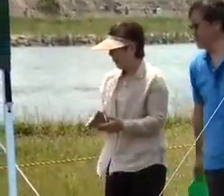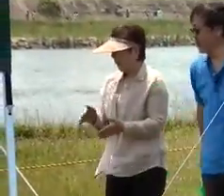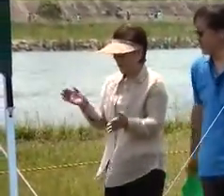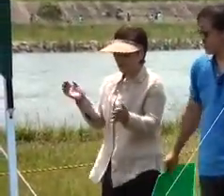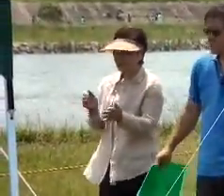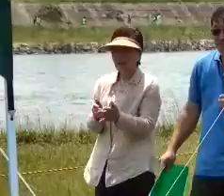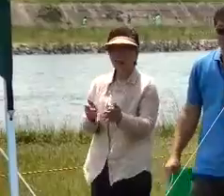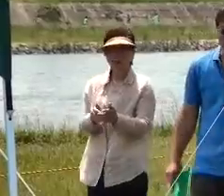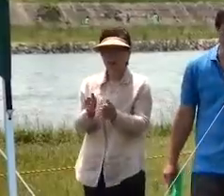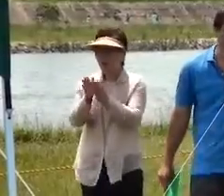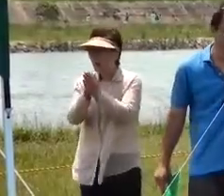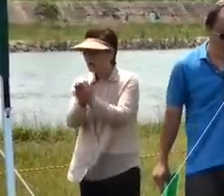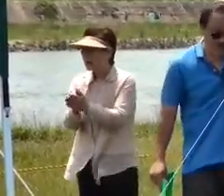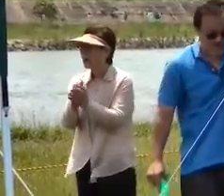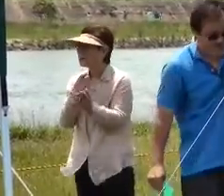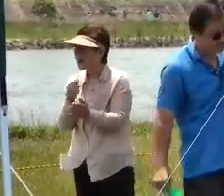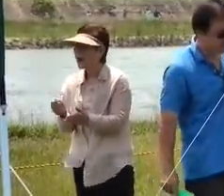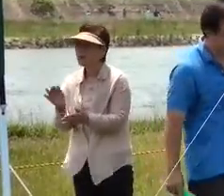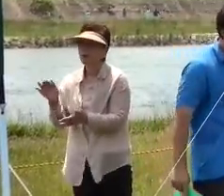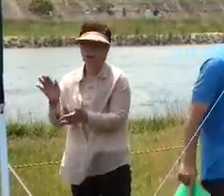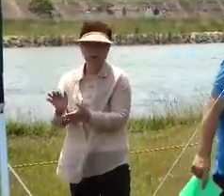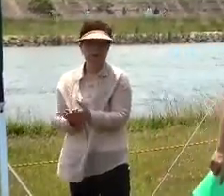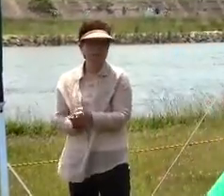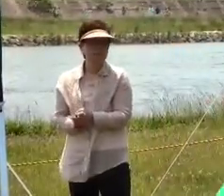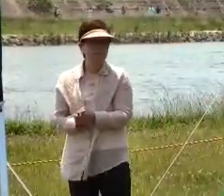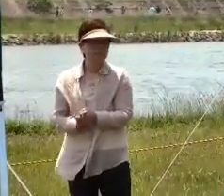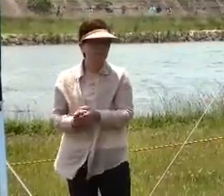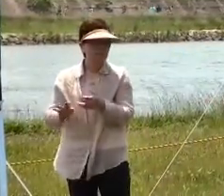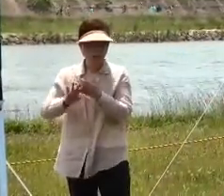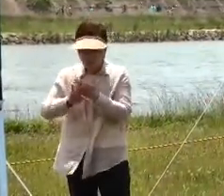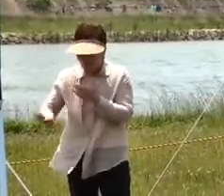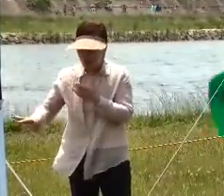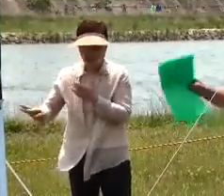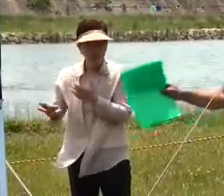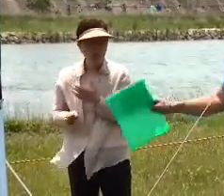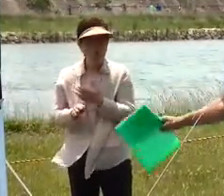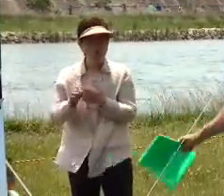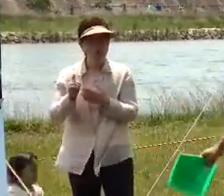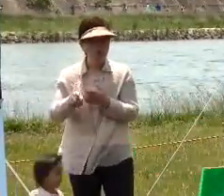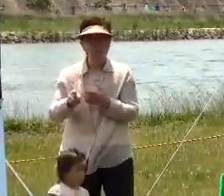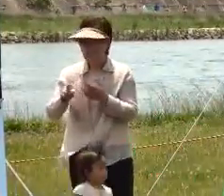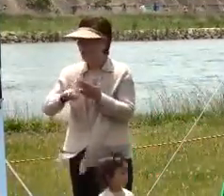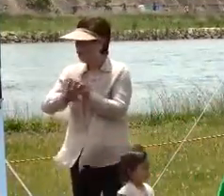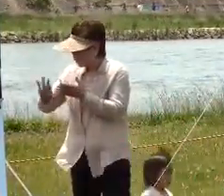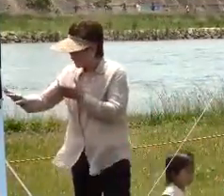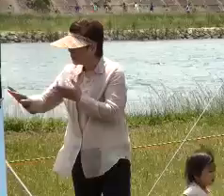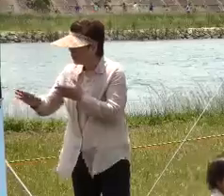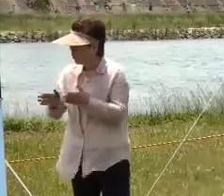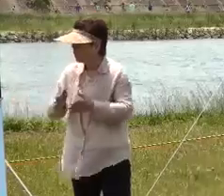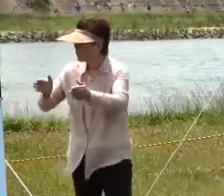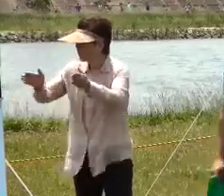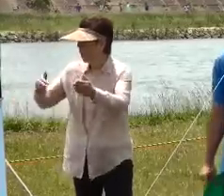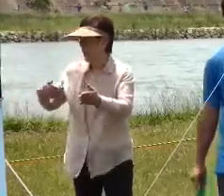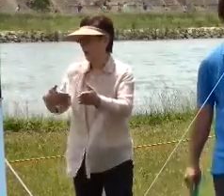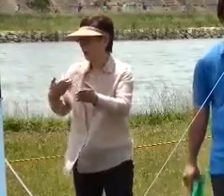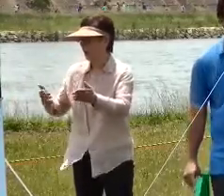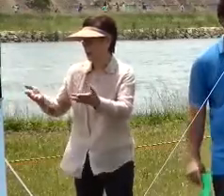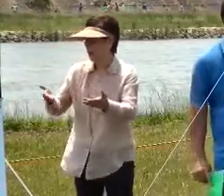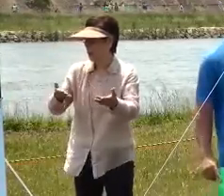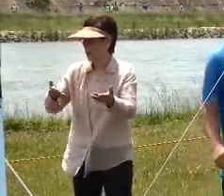最後にお願いしたいことは、他にもたくさん見失ってる人がいるということです。